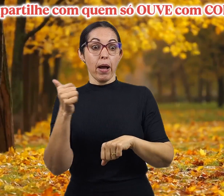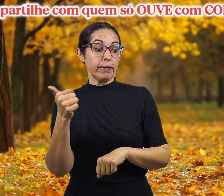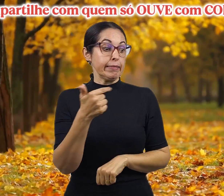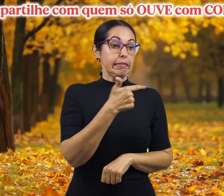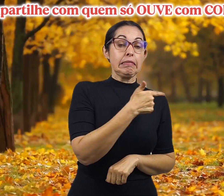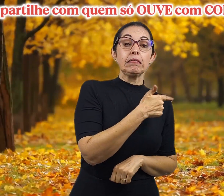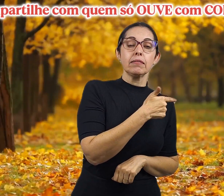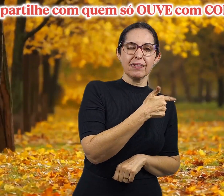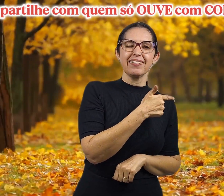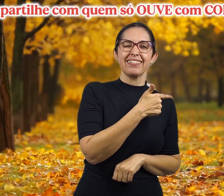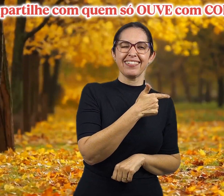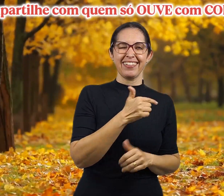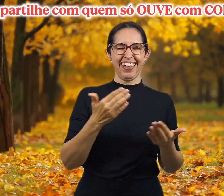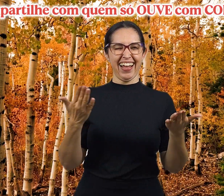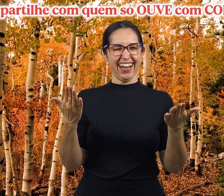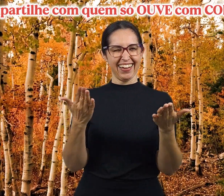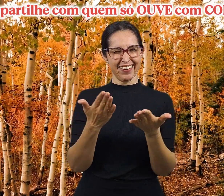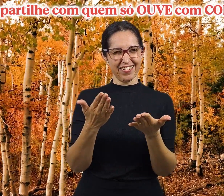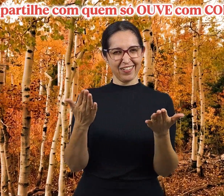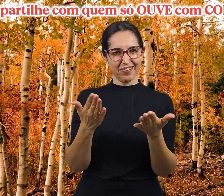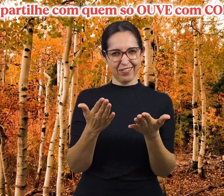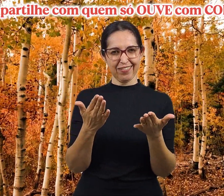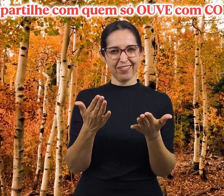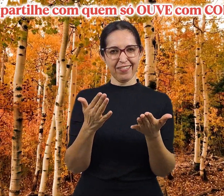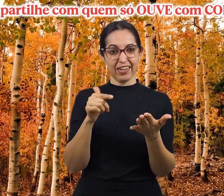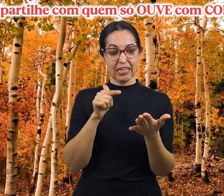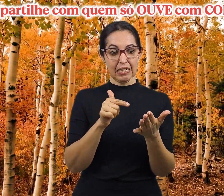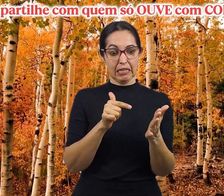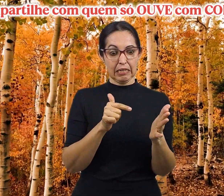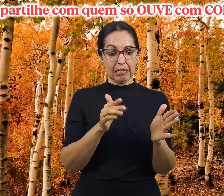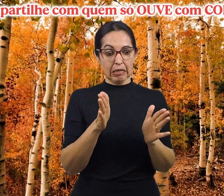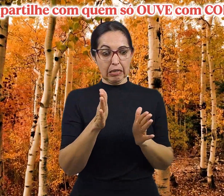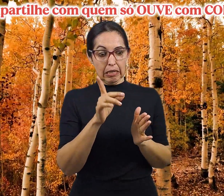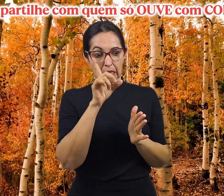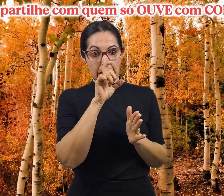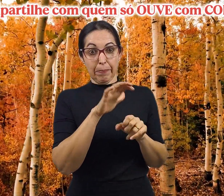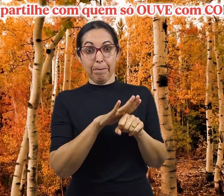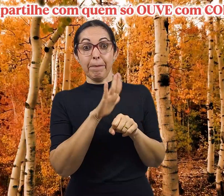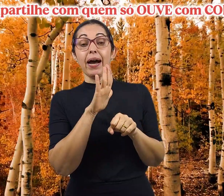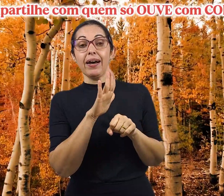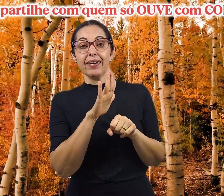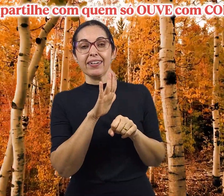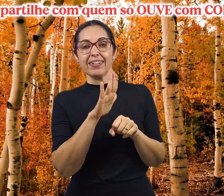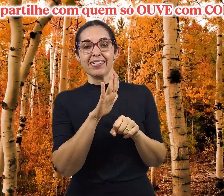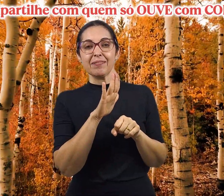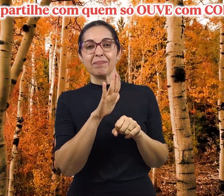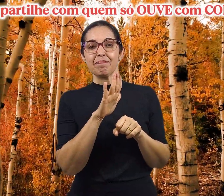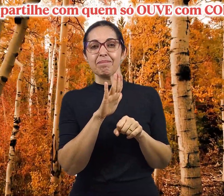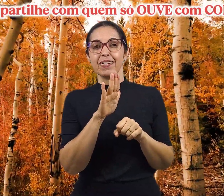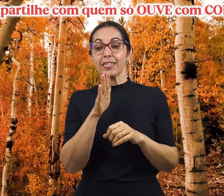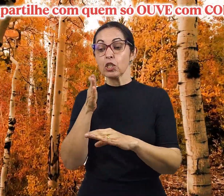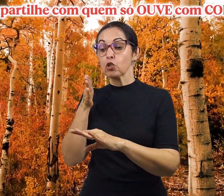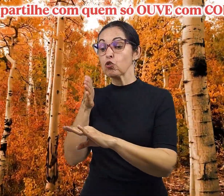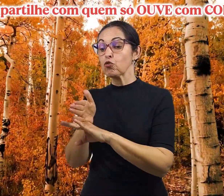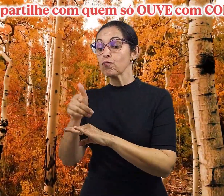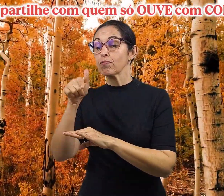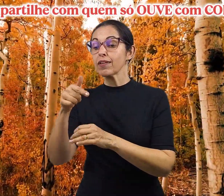Mas agora, com a luta dele estando maior, quando ele sobe a Betel, ele não estava